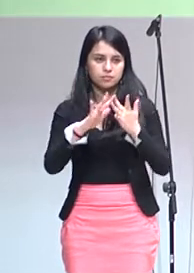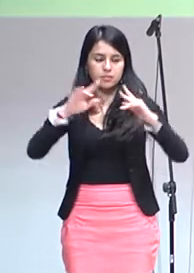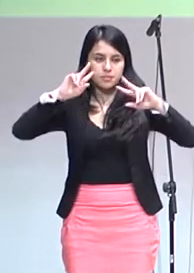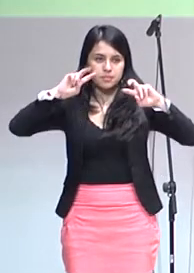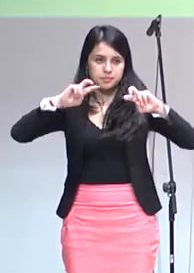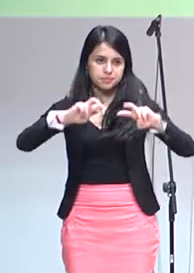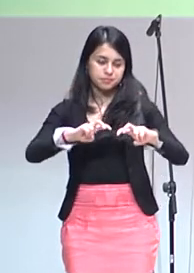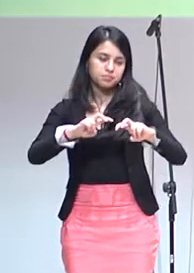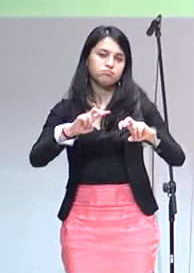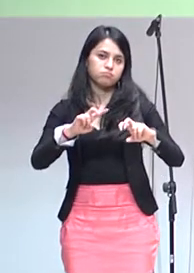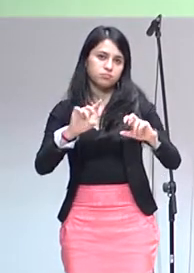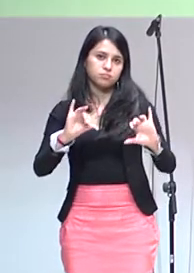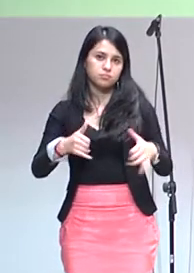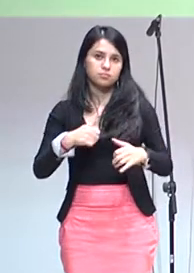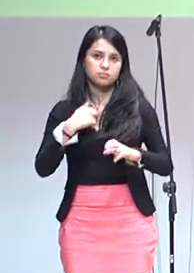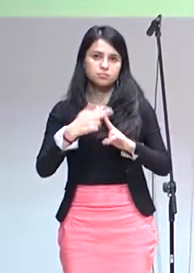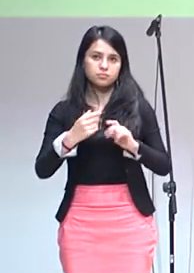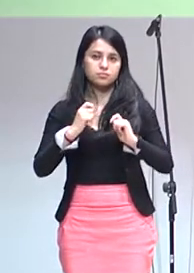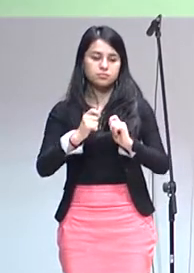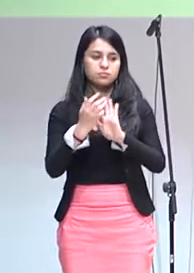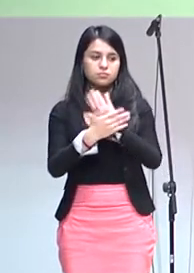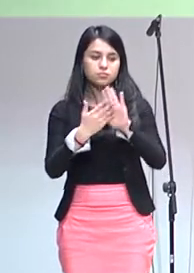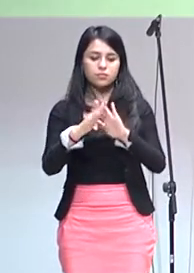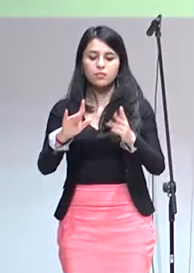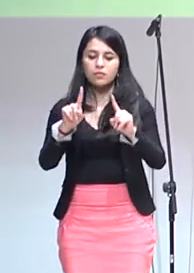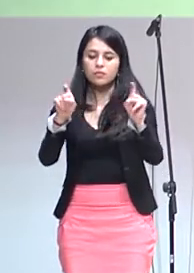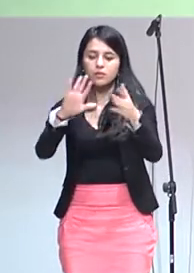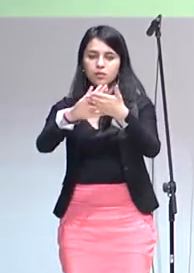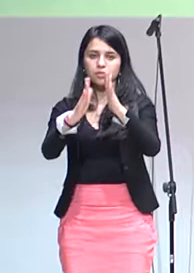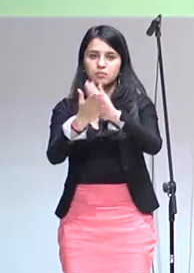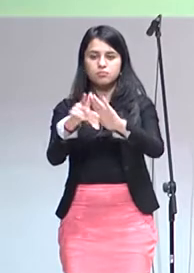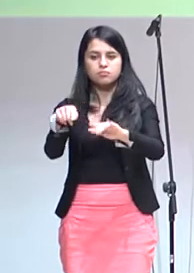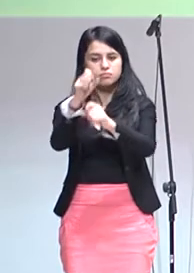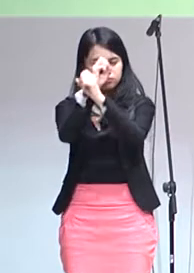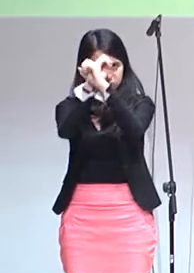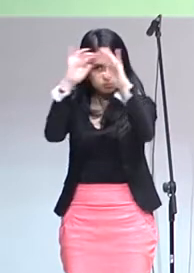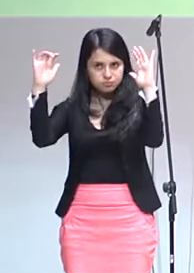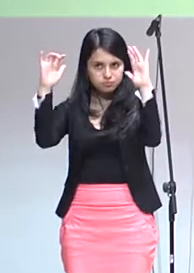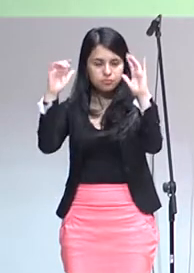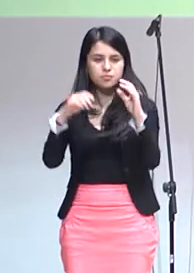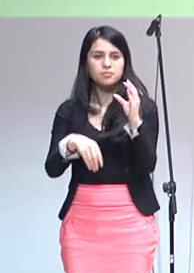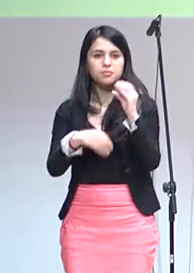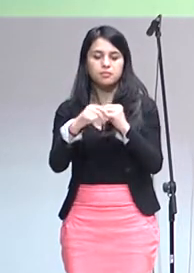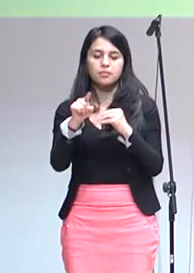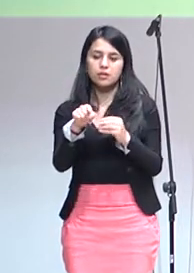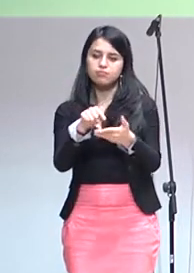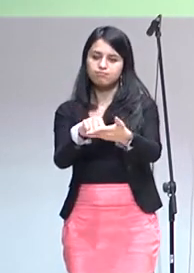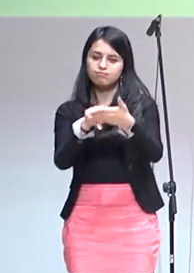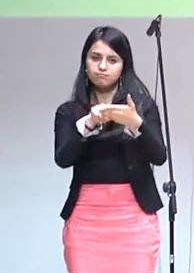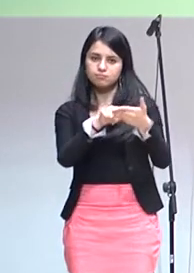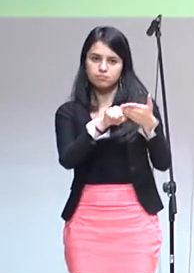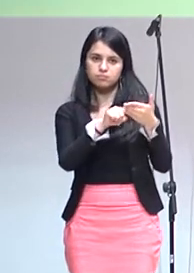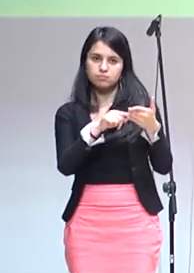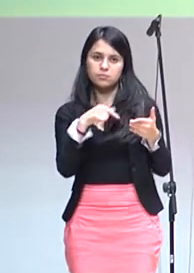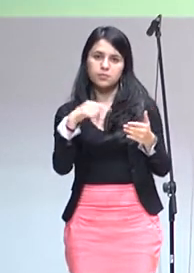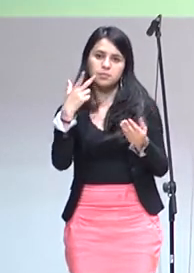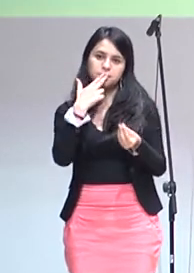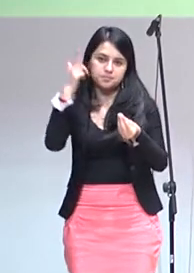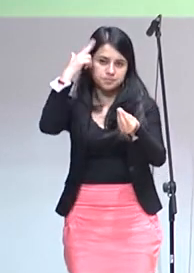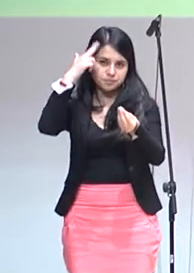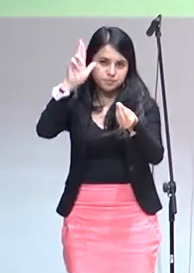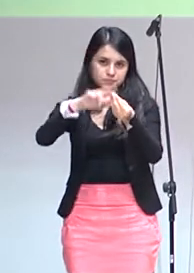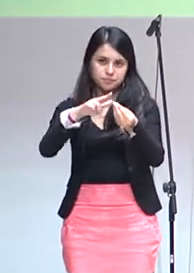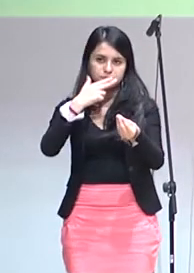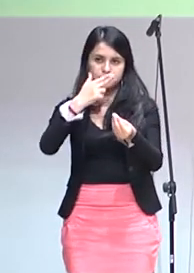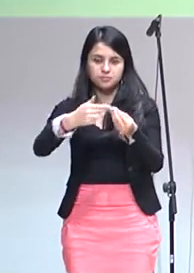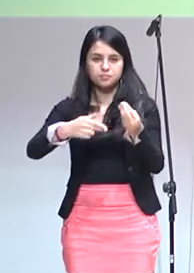puede llamar, con la comunidad sobre los imaginarios de ellos, imaginarios reflejados de una u otra manera en mitos y leyendas y que ellos fueron